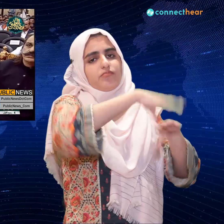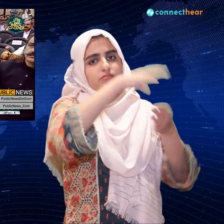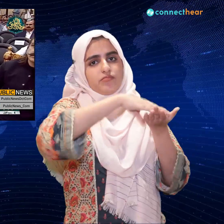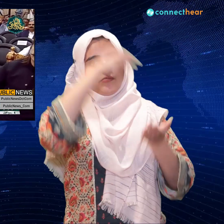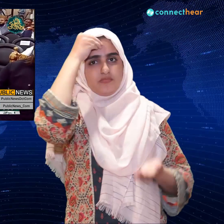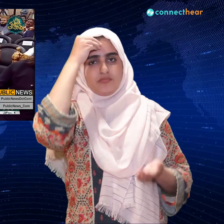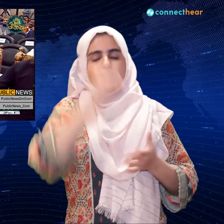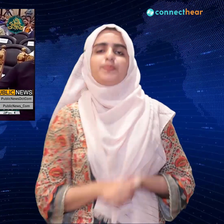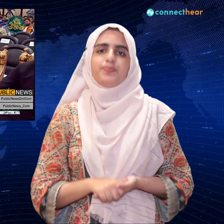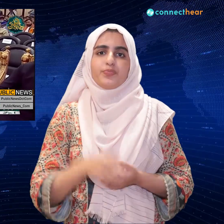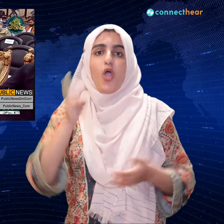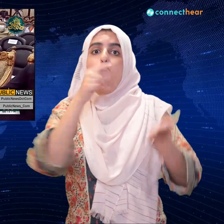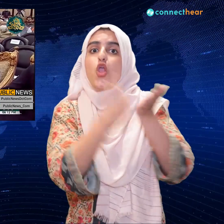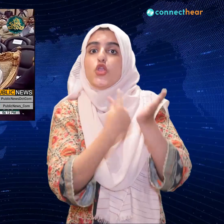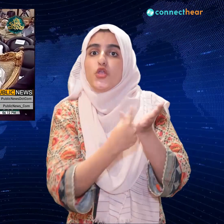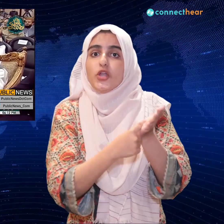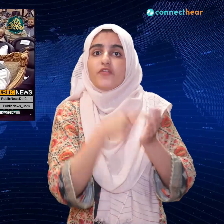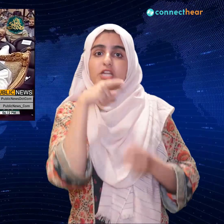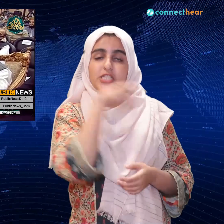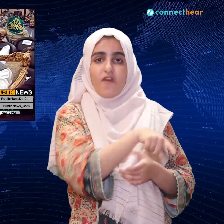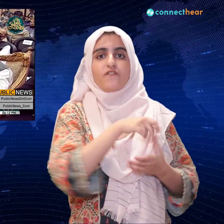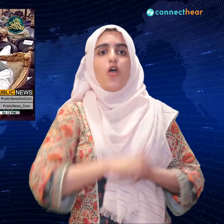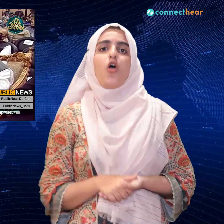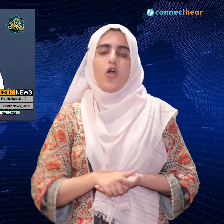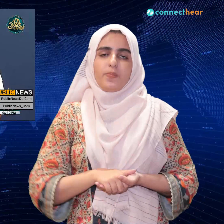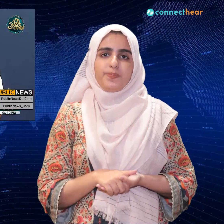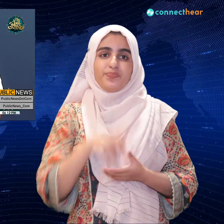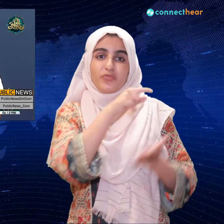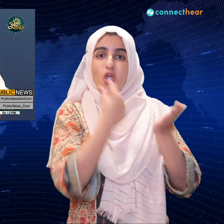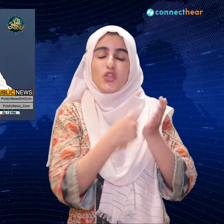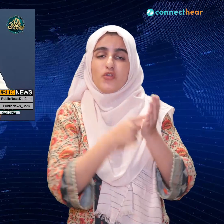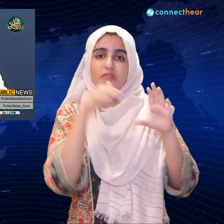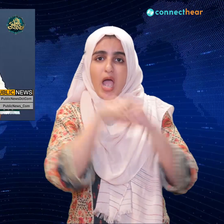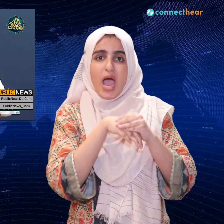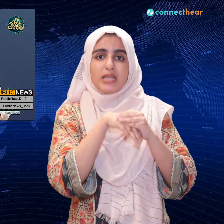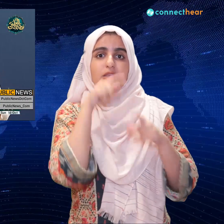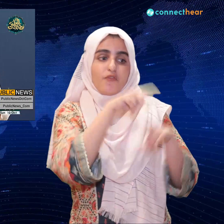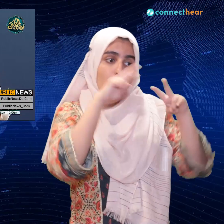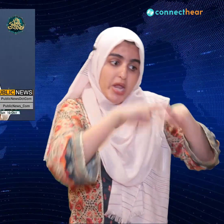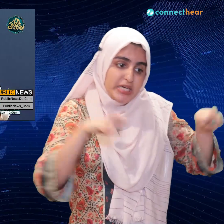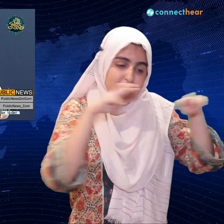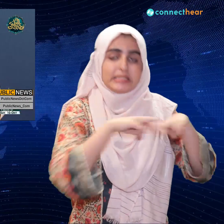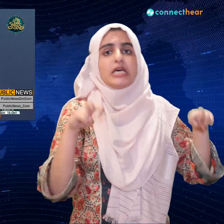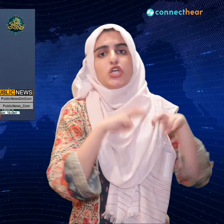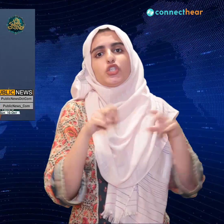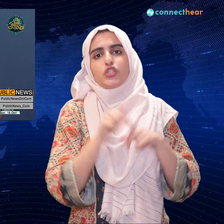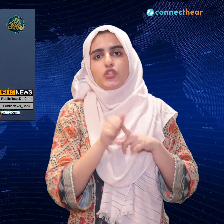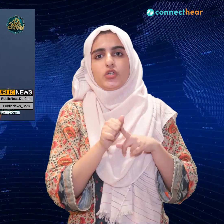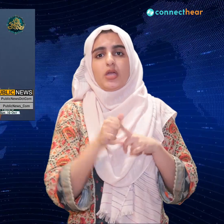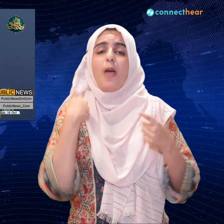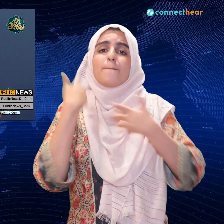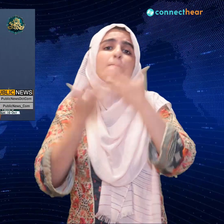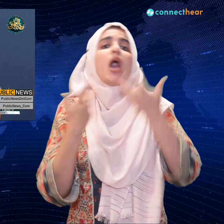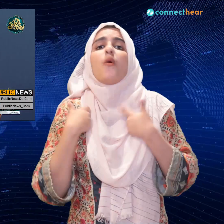یونیورسٹیز کے اندر یہی جو بورڈ ہوگا, اس میں ایک ہوگا کہ جو یونیورسٹیز میں ریسرچ کروائے گا. اب مثلا میں صرف یہ